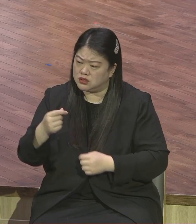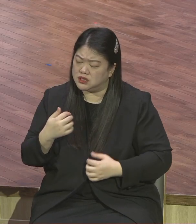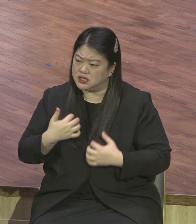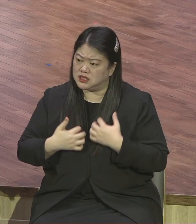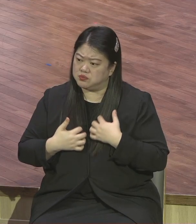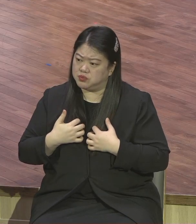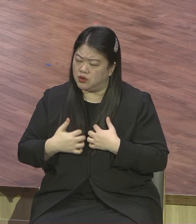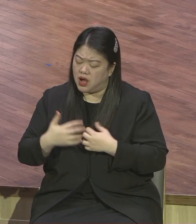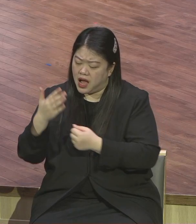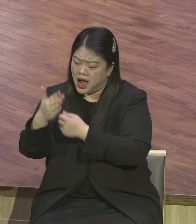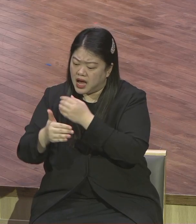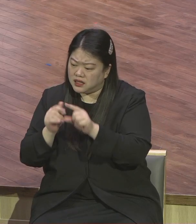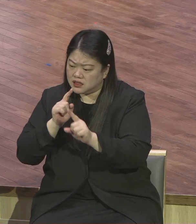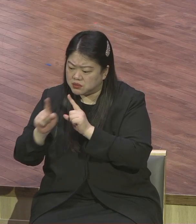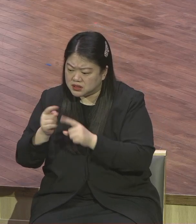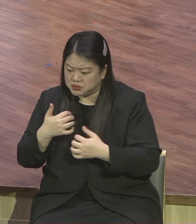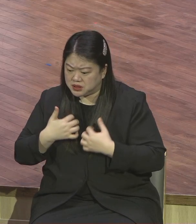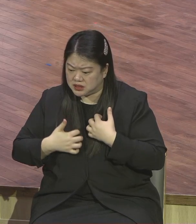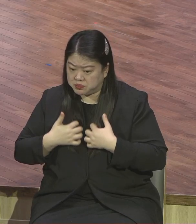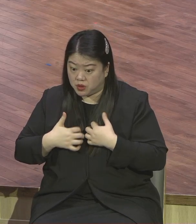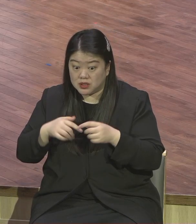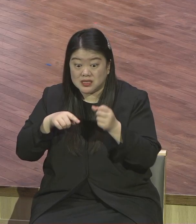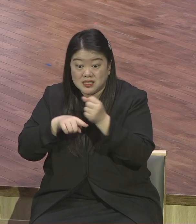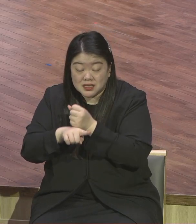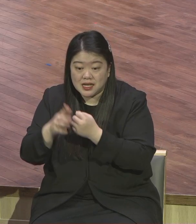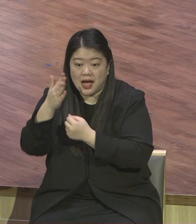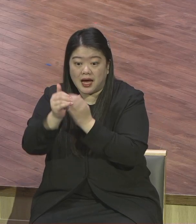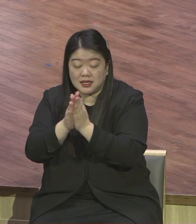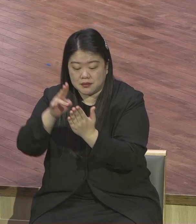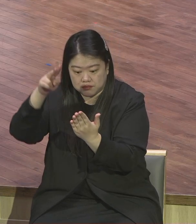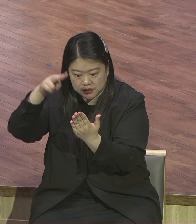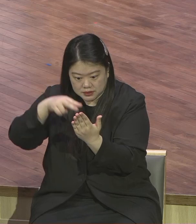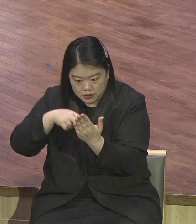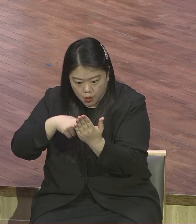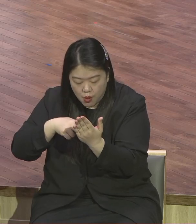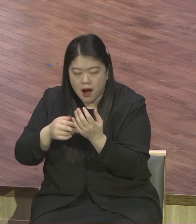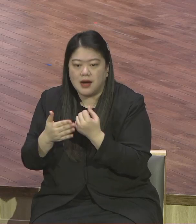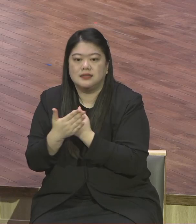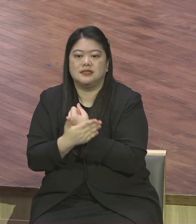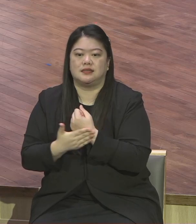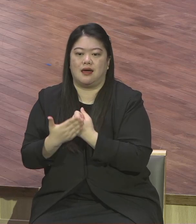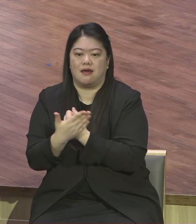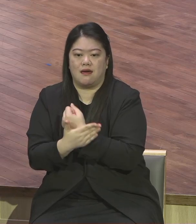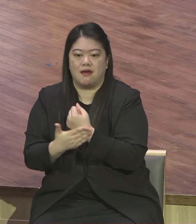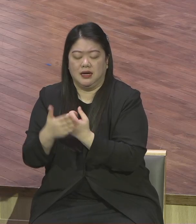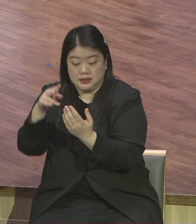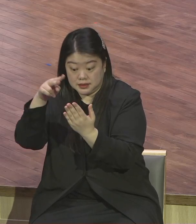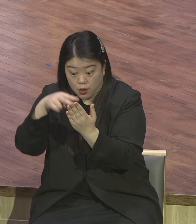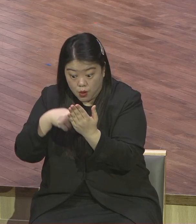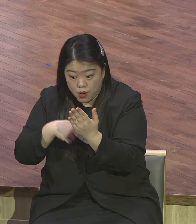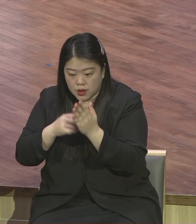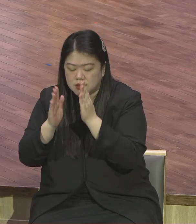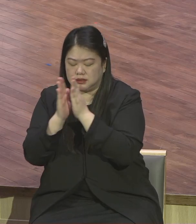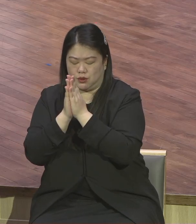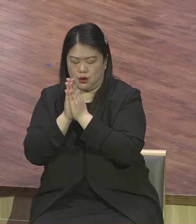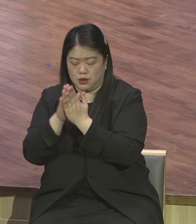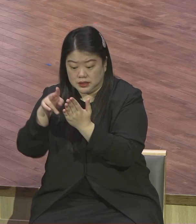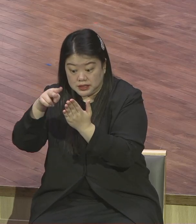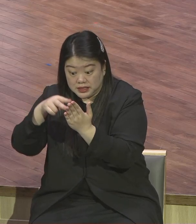하나님의 말씀으로 기뻐하는 겁니다. 여호와를 인하여 힘을 얻는다. 이 말이 무슨 말입니까? 하나님의 말씀으로 힘을